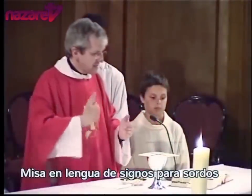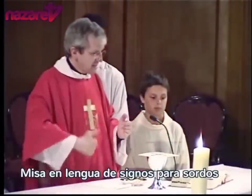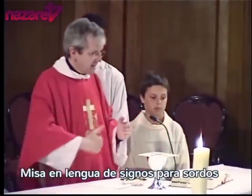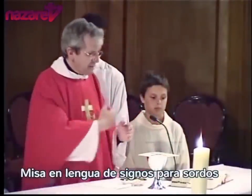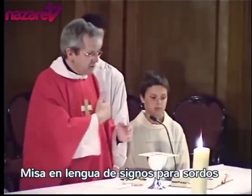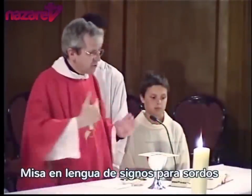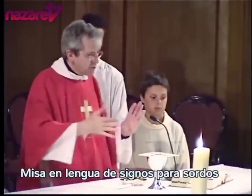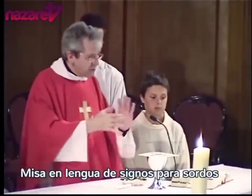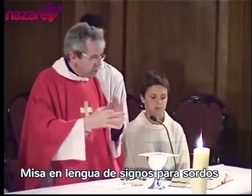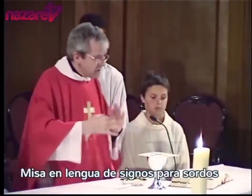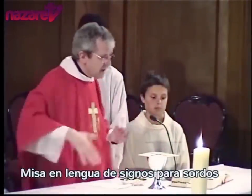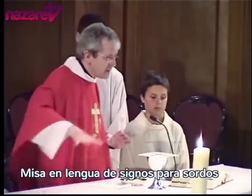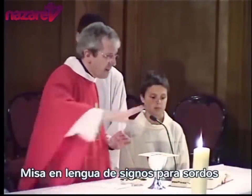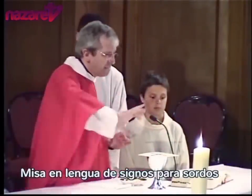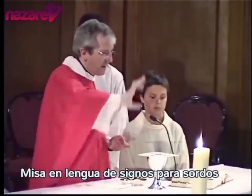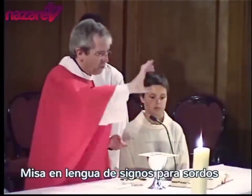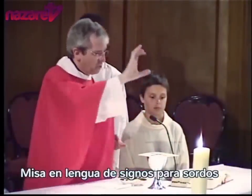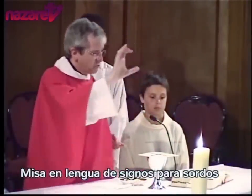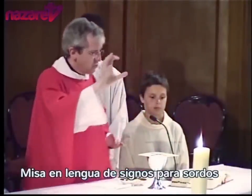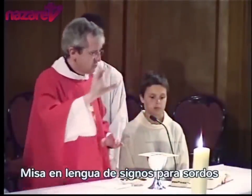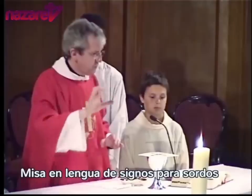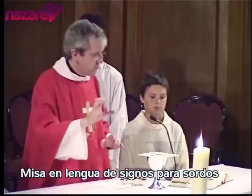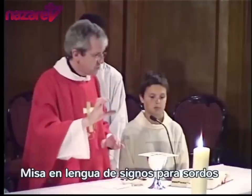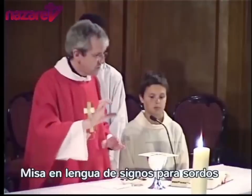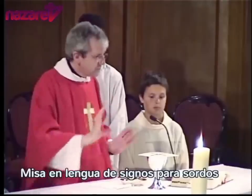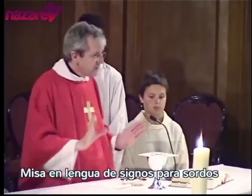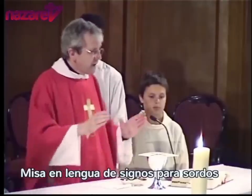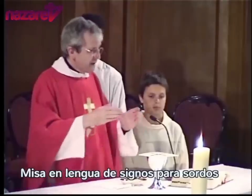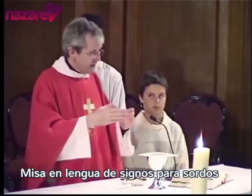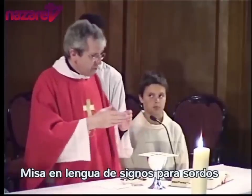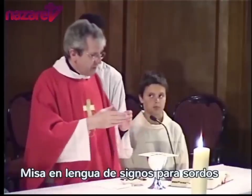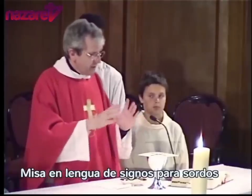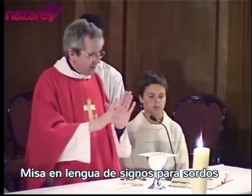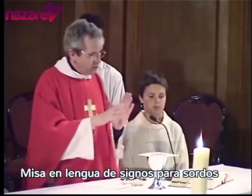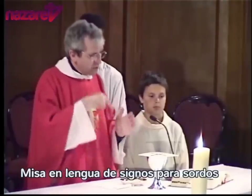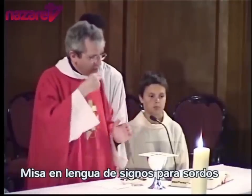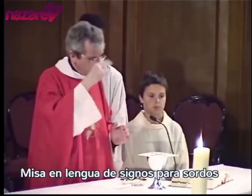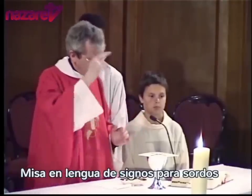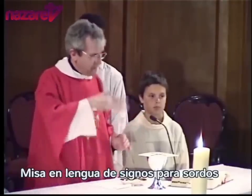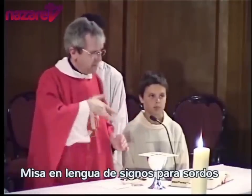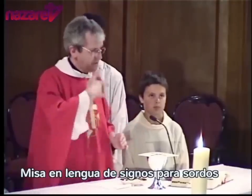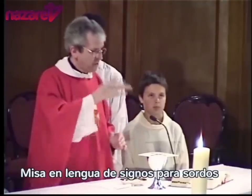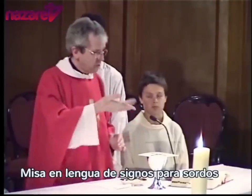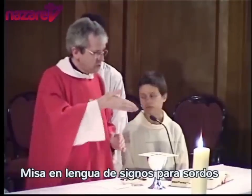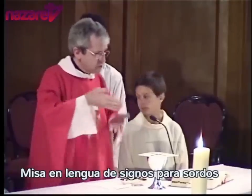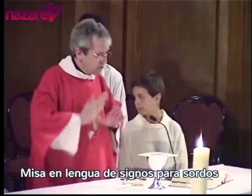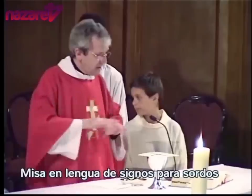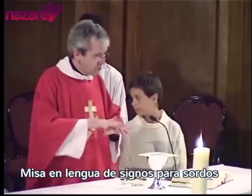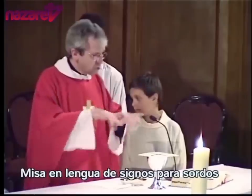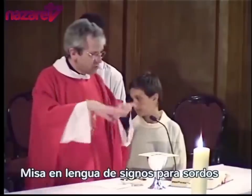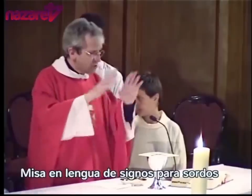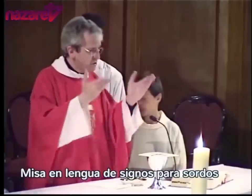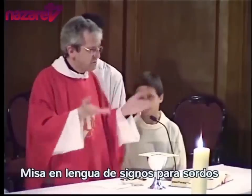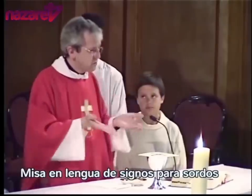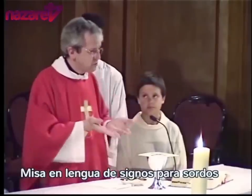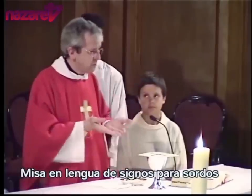ella sacramento de unidad para todos los pueblos. Reúne en torno a ti, Padre misericordioso, a